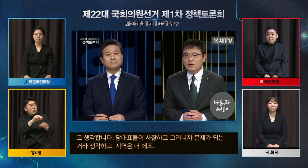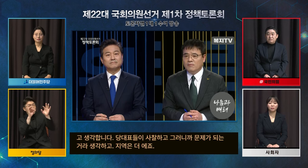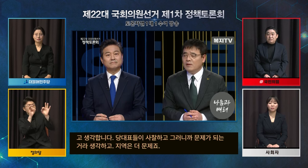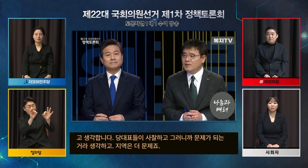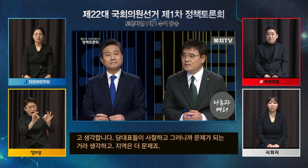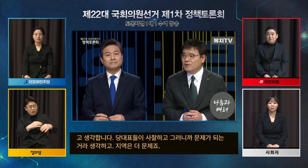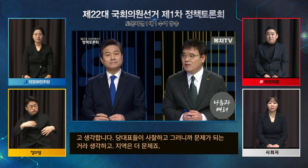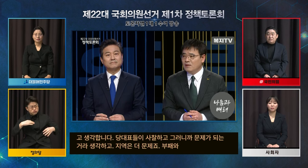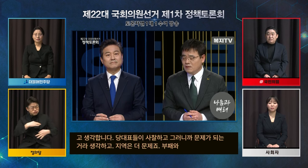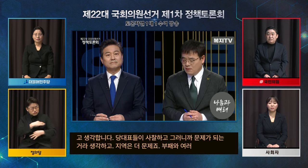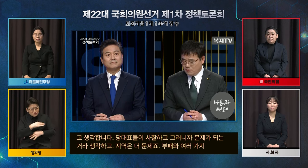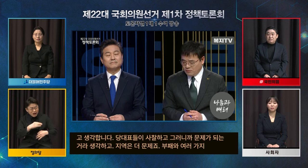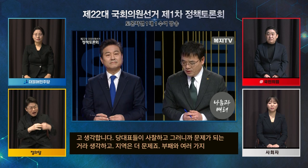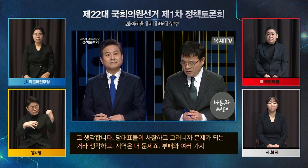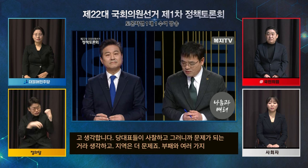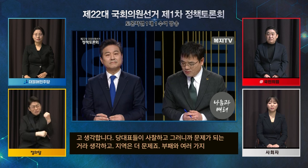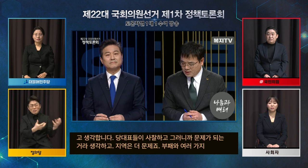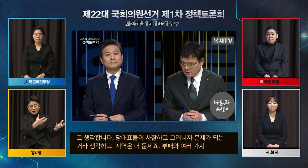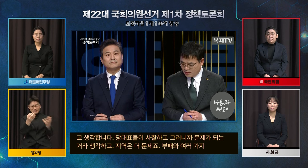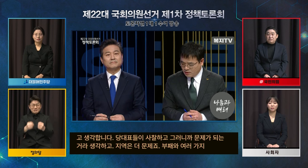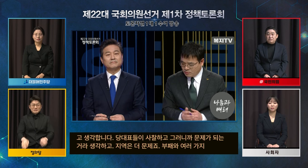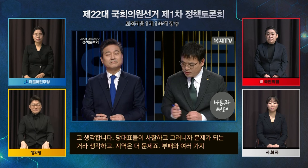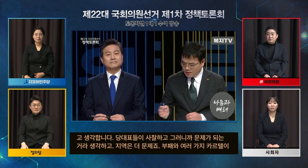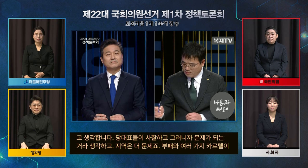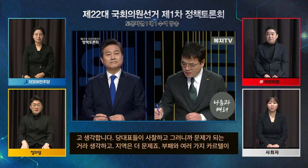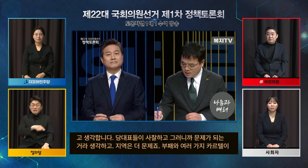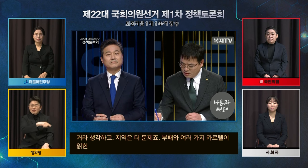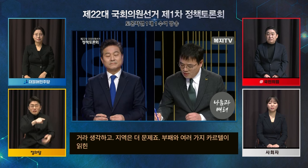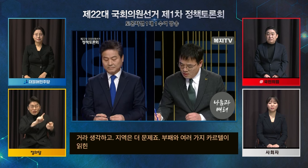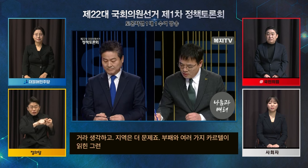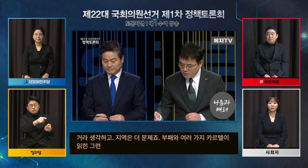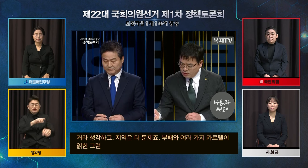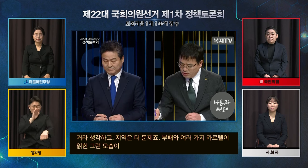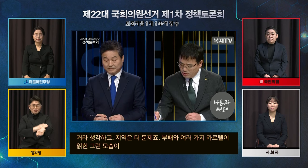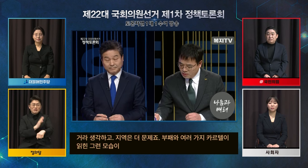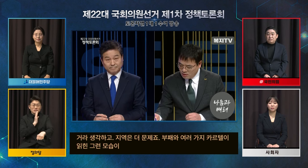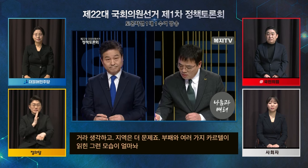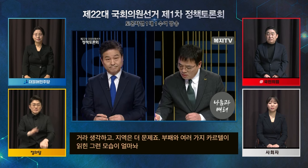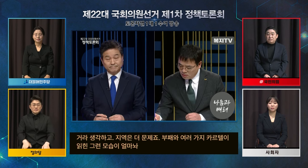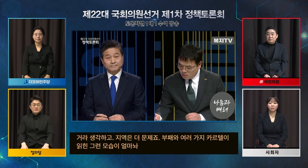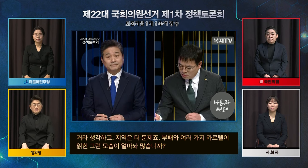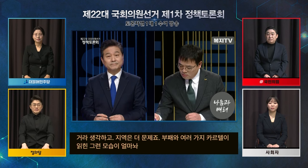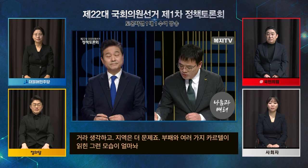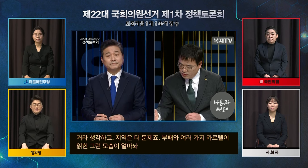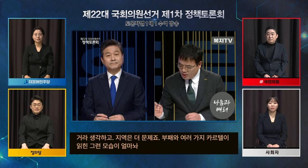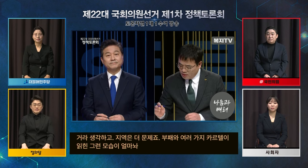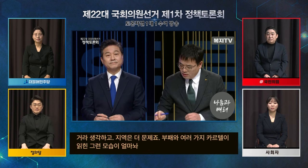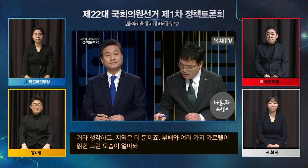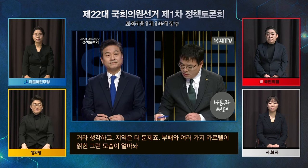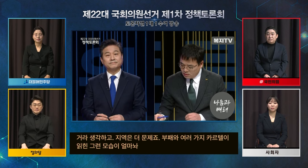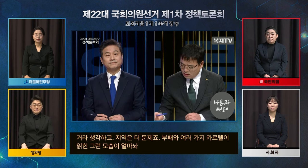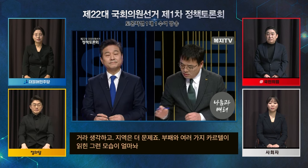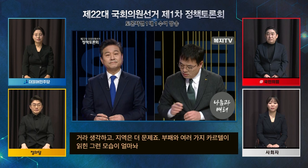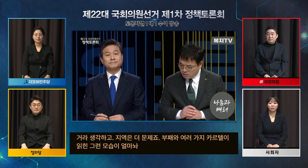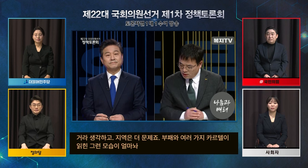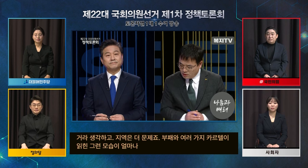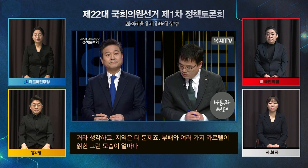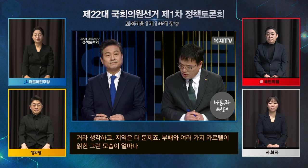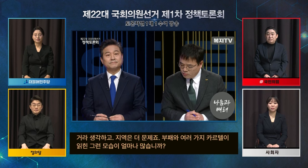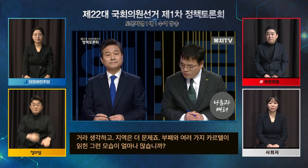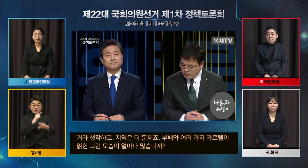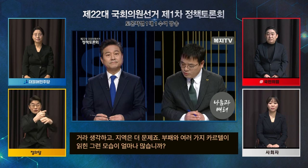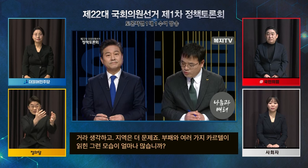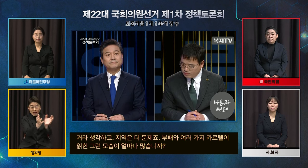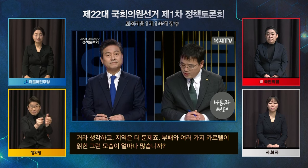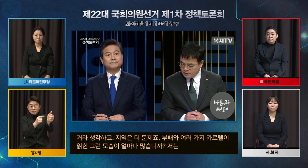그런 모습들이 얼마나 많습니까? 그런 것들에 대해서 같이 얘기해야 된다고 생각합니다. 저는 민주당에게